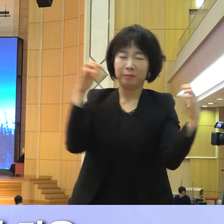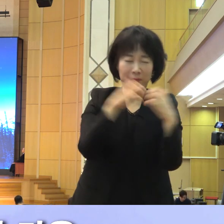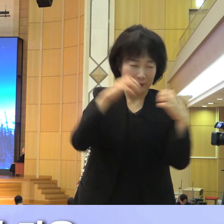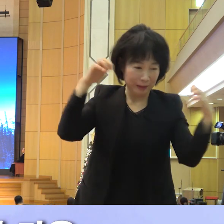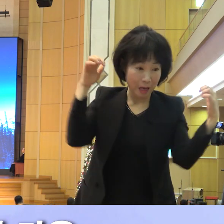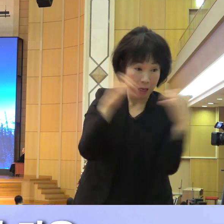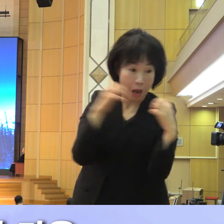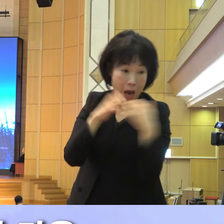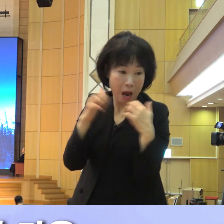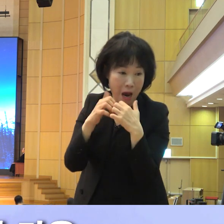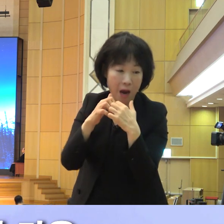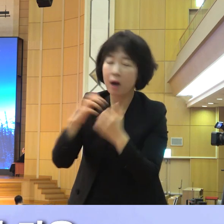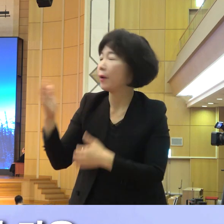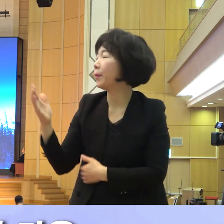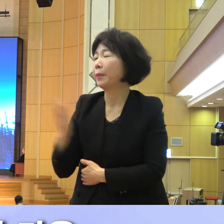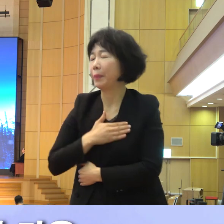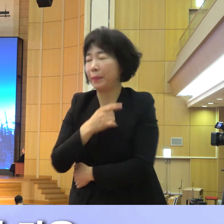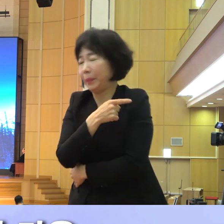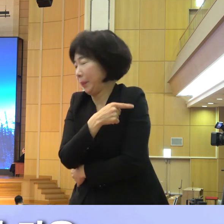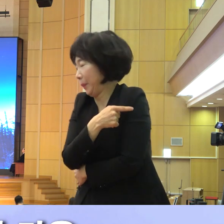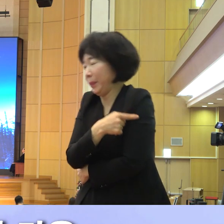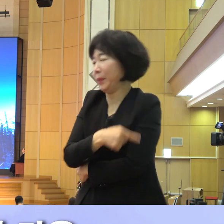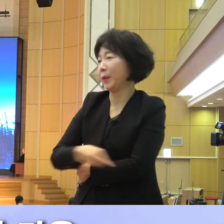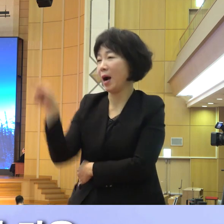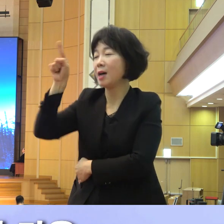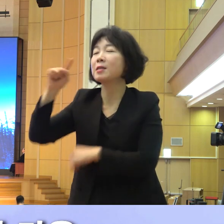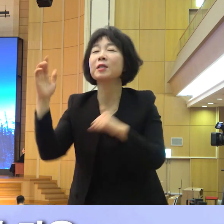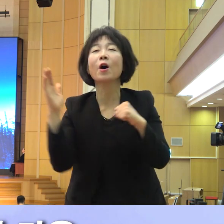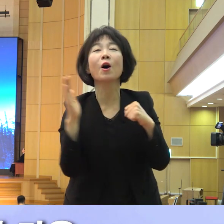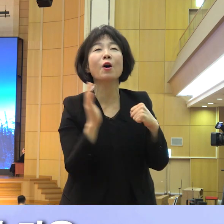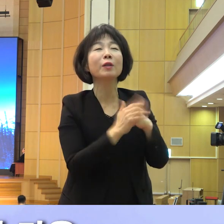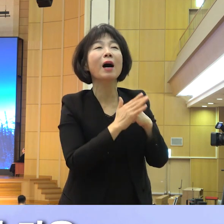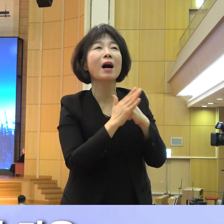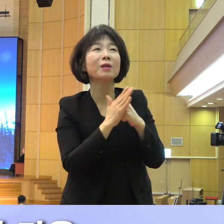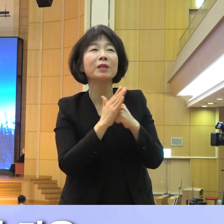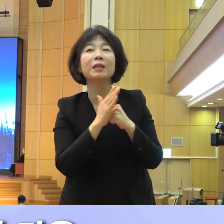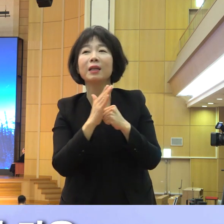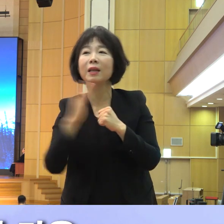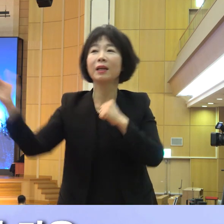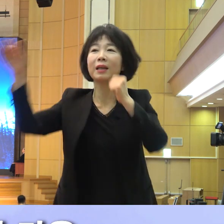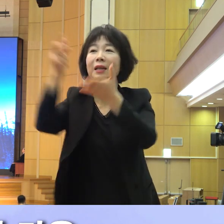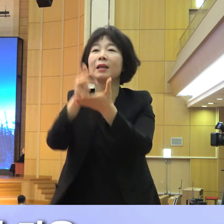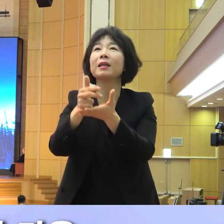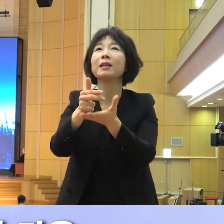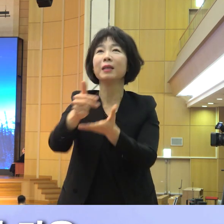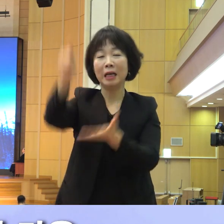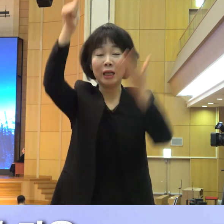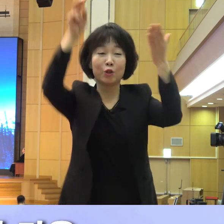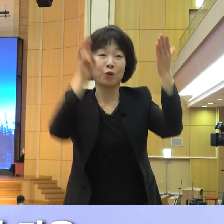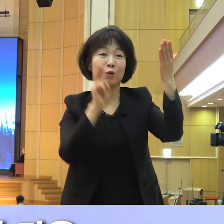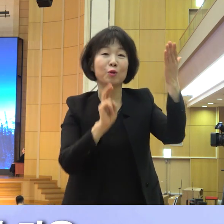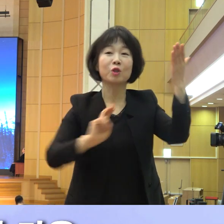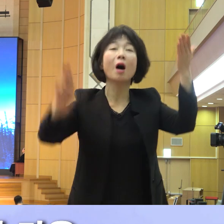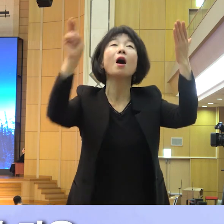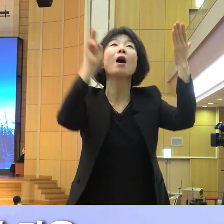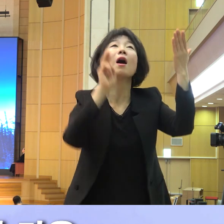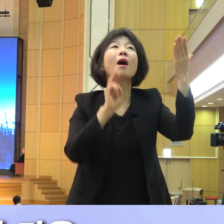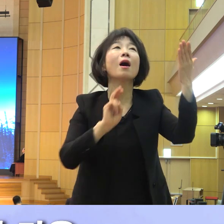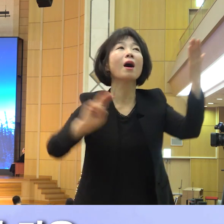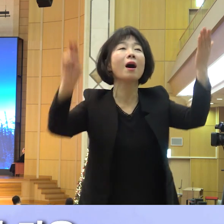전쟁은 나에게 속한 것 아니니. 주를